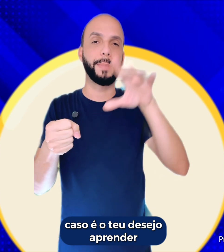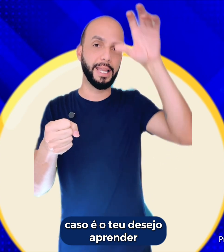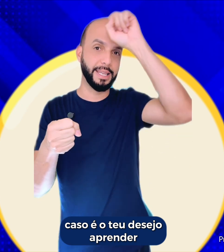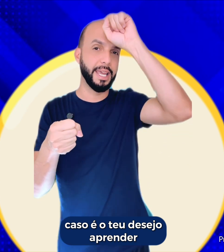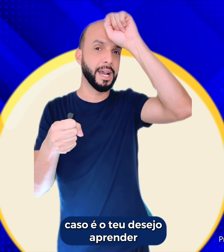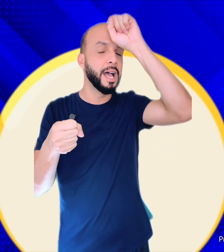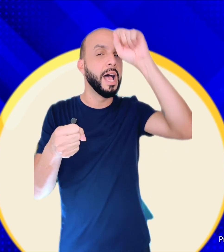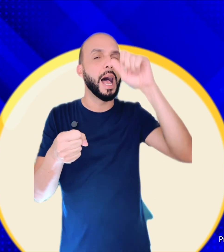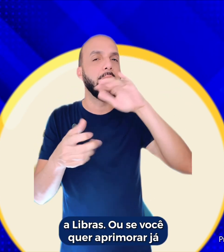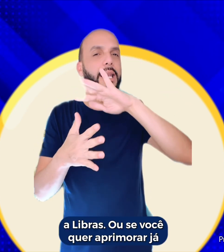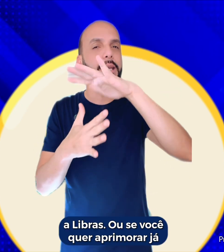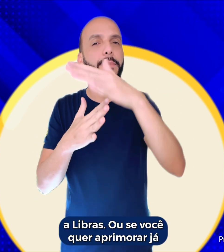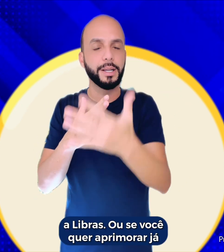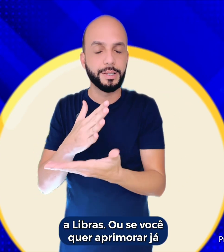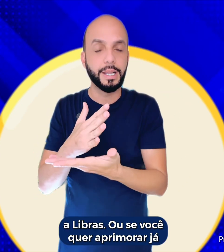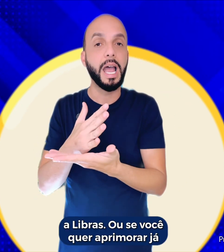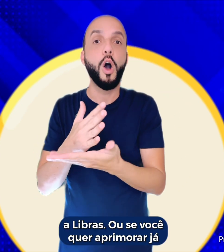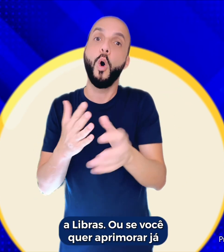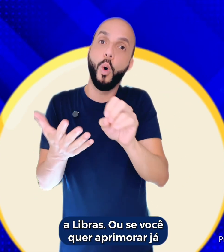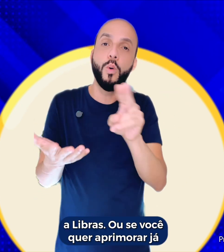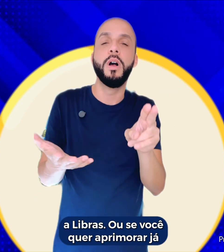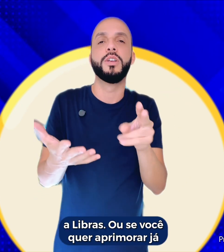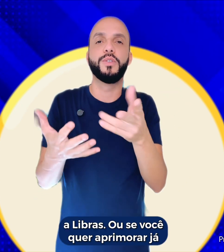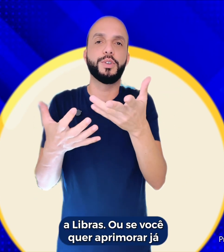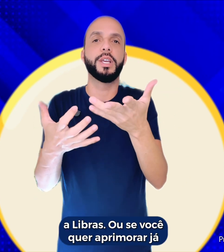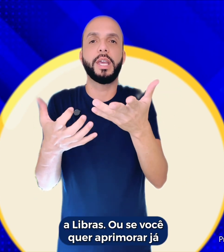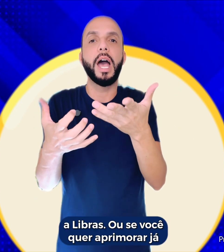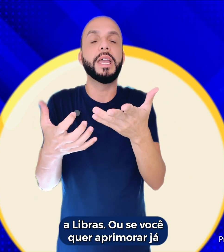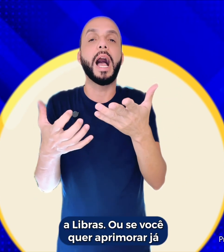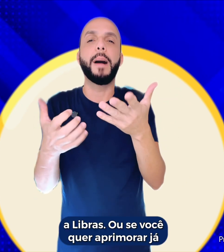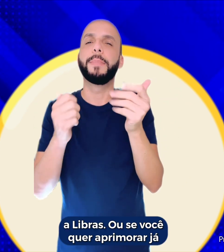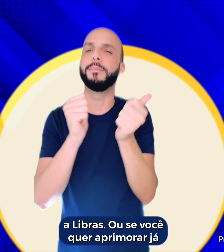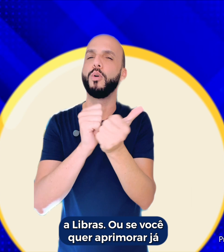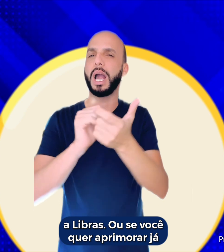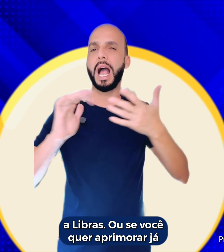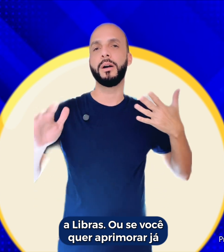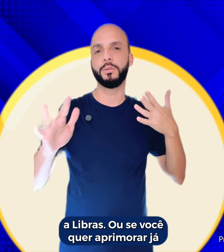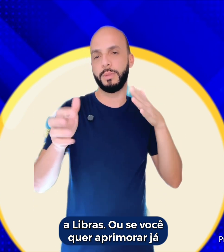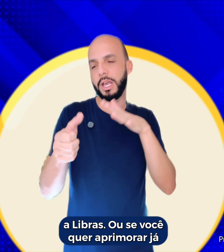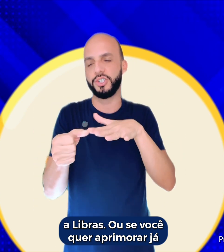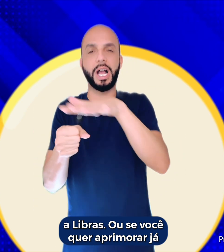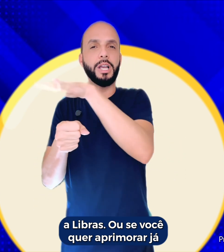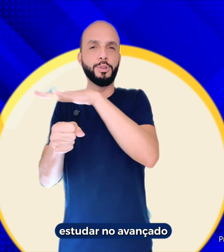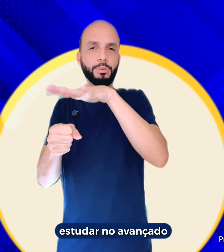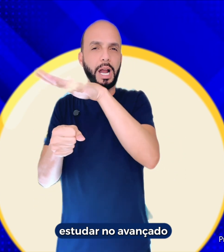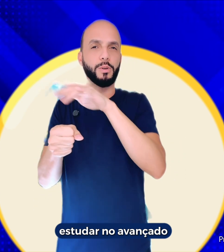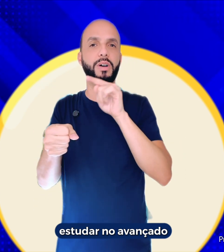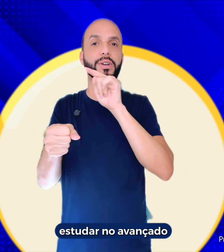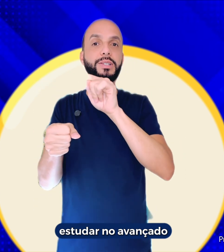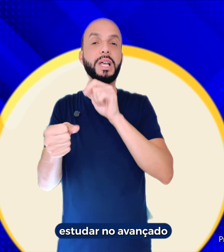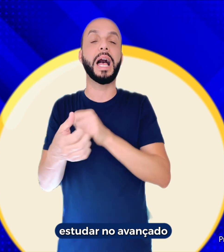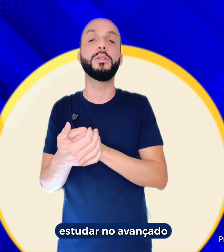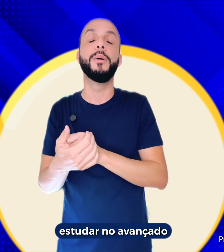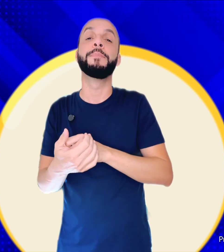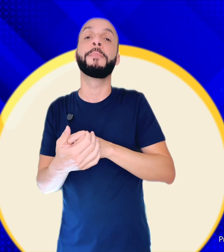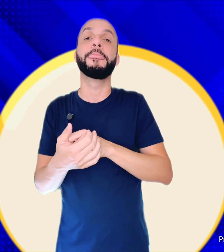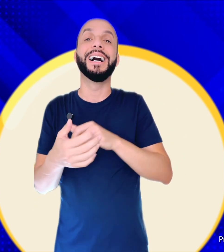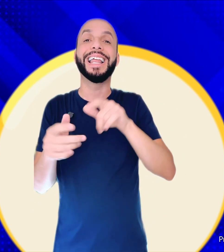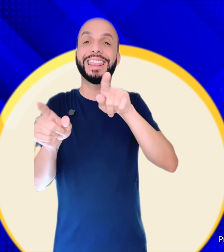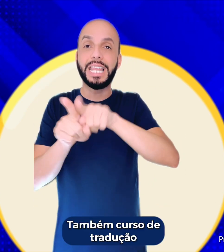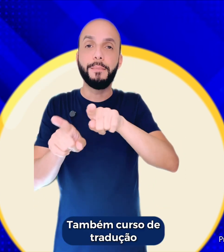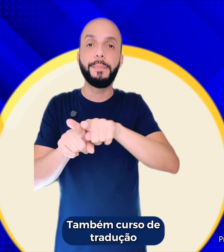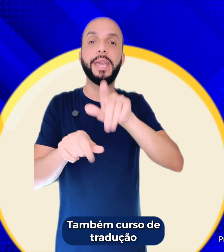aí aprender a Libras, ou se você quer aprimorar, já estudar no avançado,